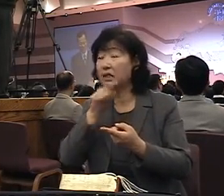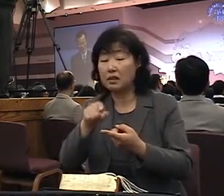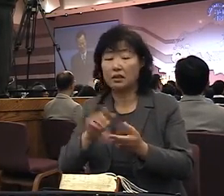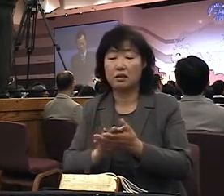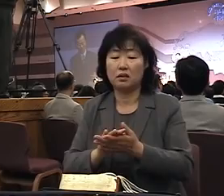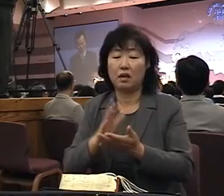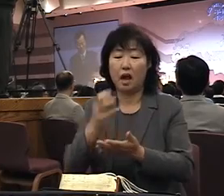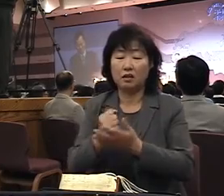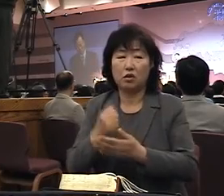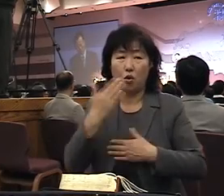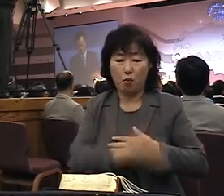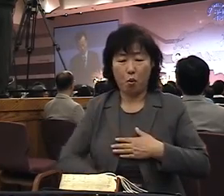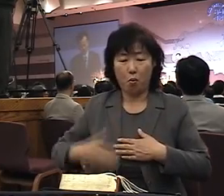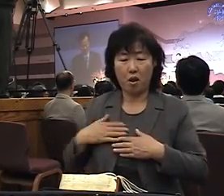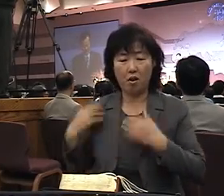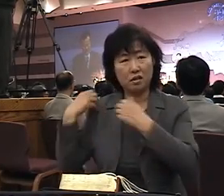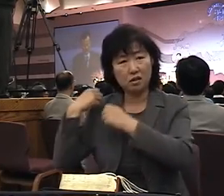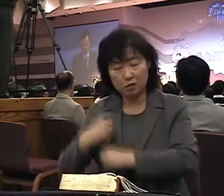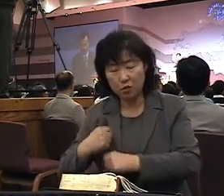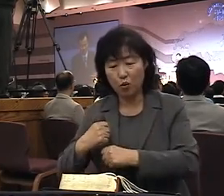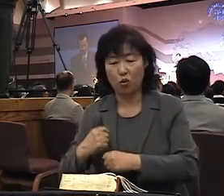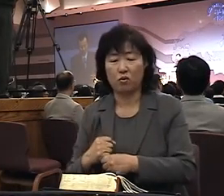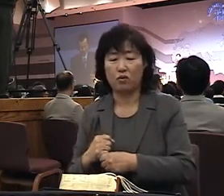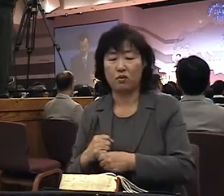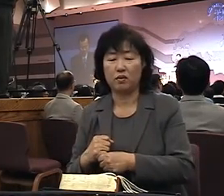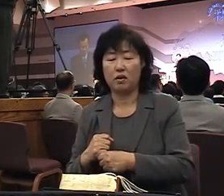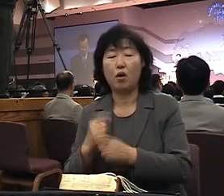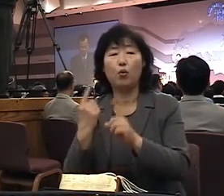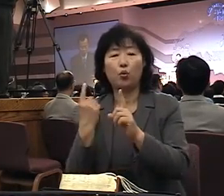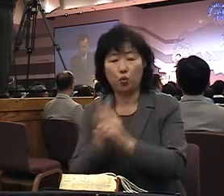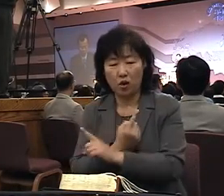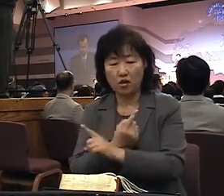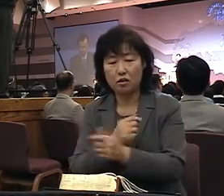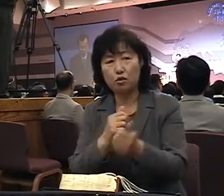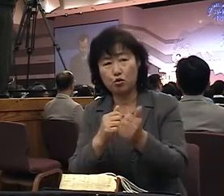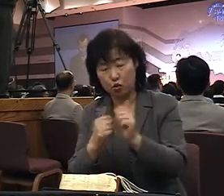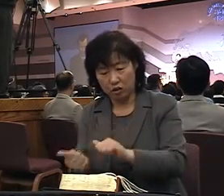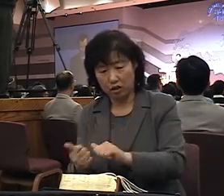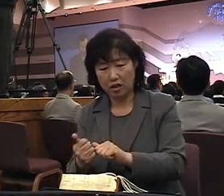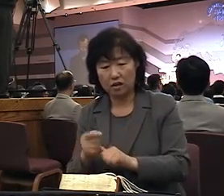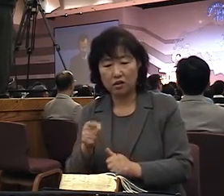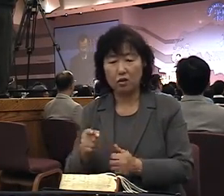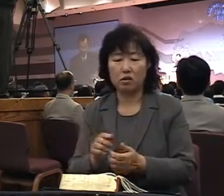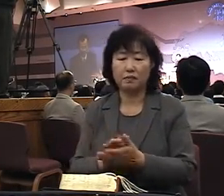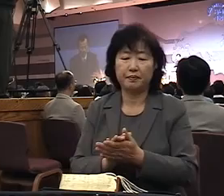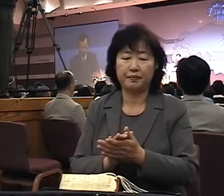그것을 그가 몸에 짊어지시고 대신 죽으셨다는 것입니다.